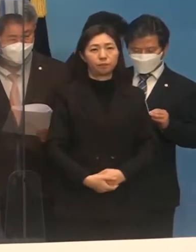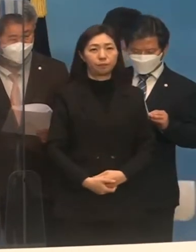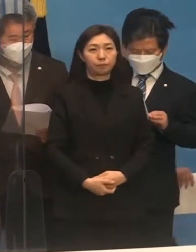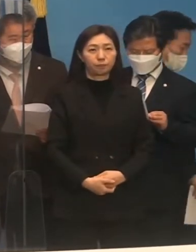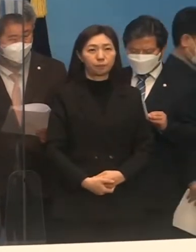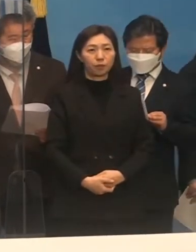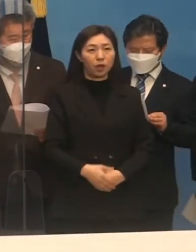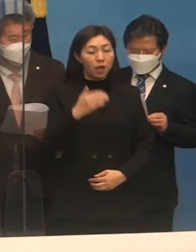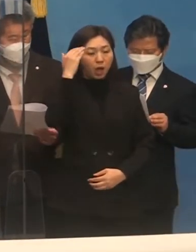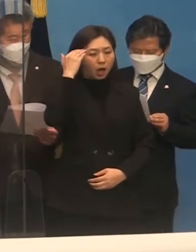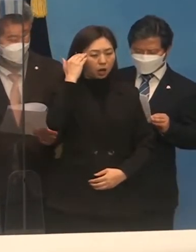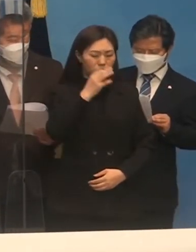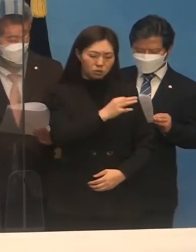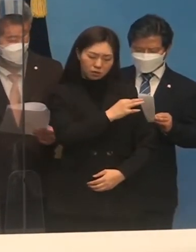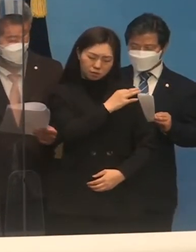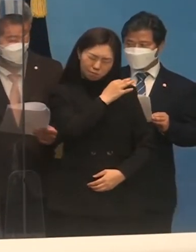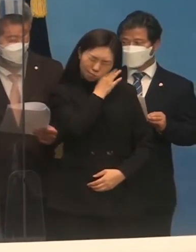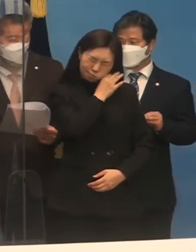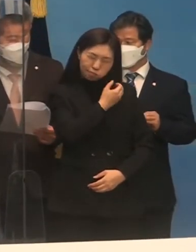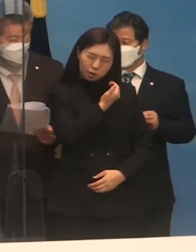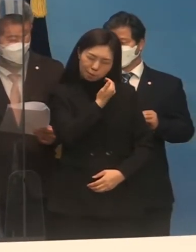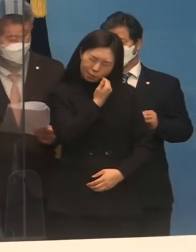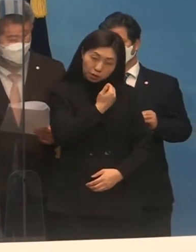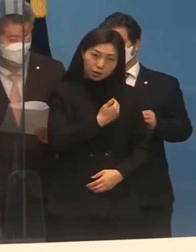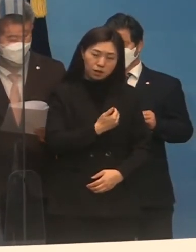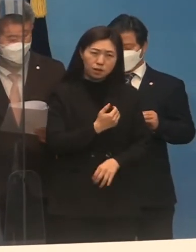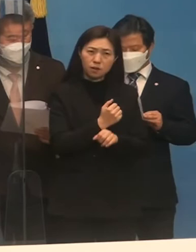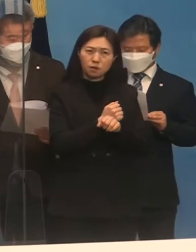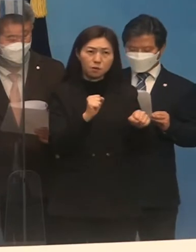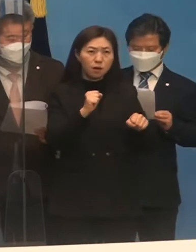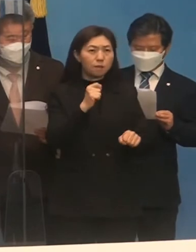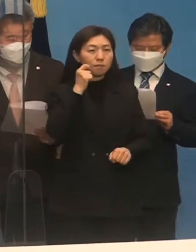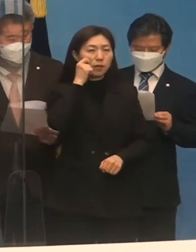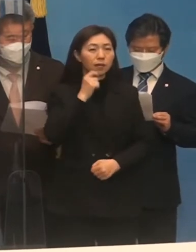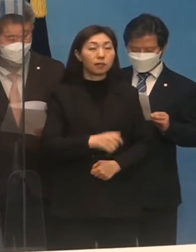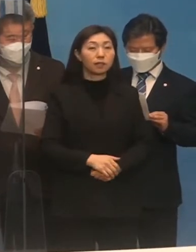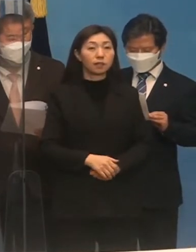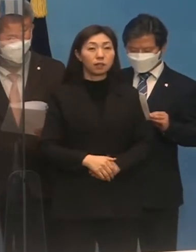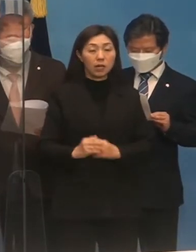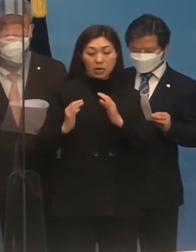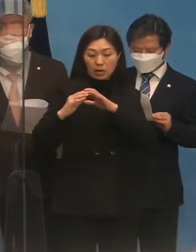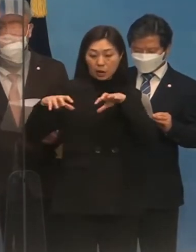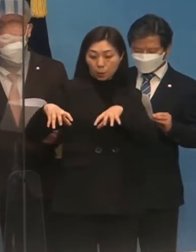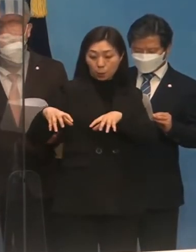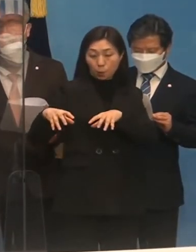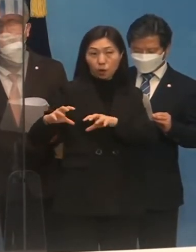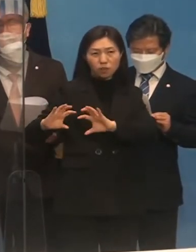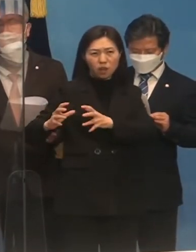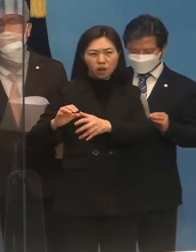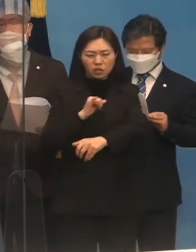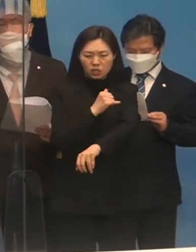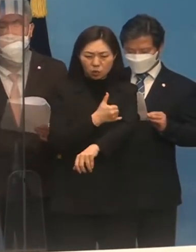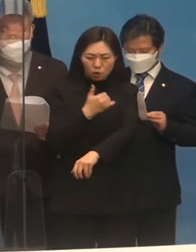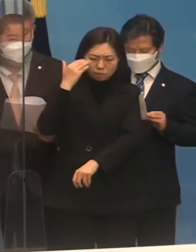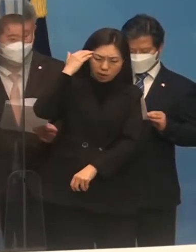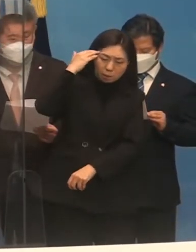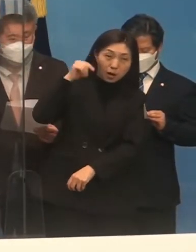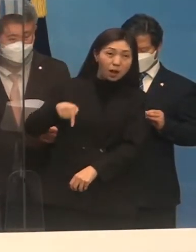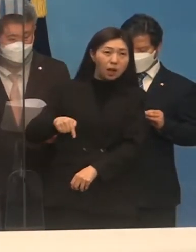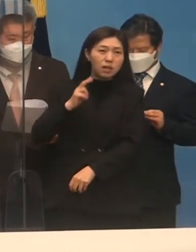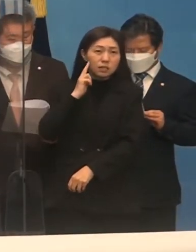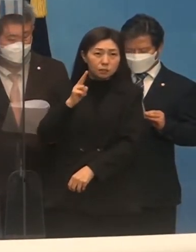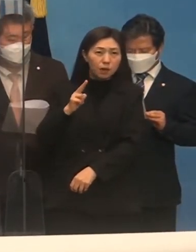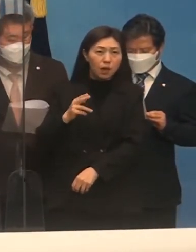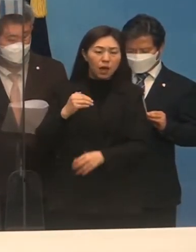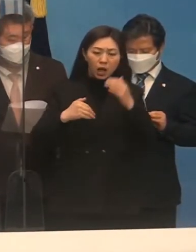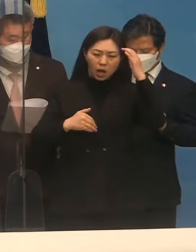우리의 부끄러움은 더 이상 용납돼서는 안 됩니다. 이제 이웃 국가의 중대한 인권 침해에 우리 사회가 직간접적으로